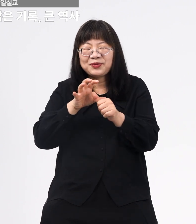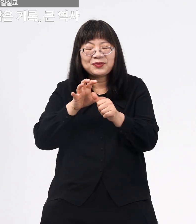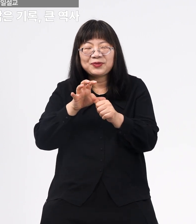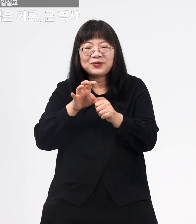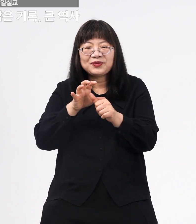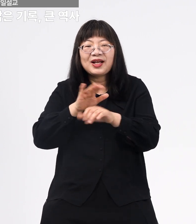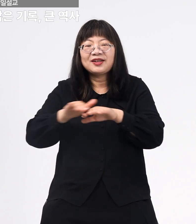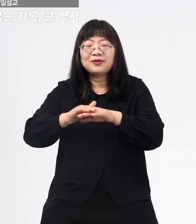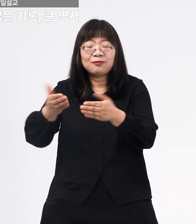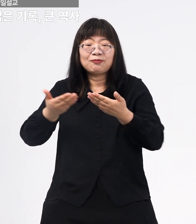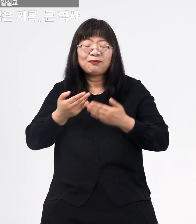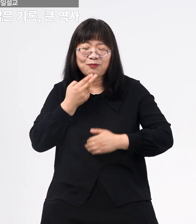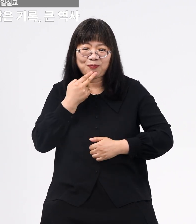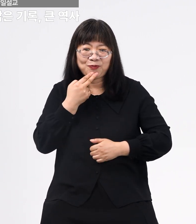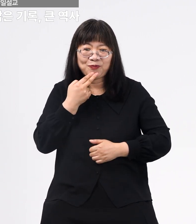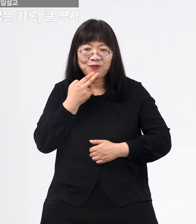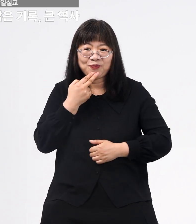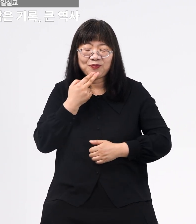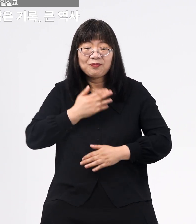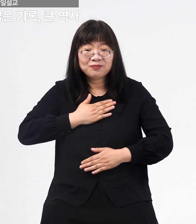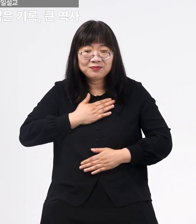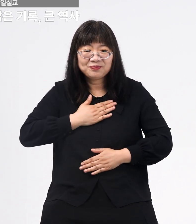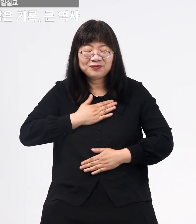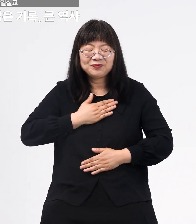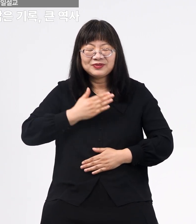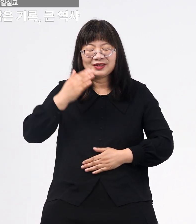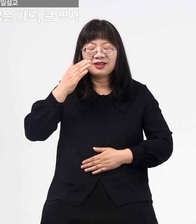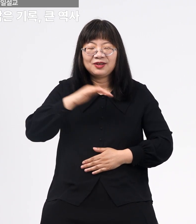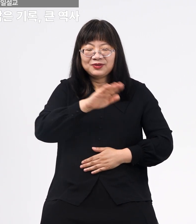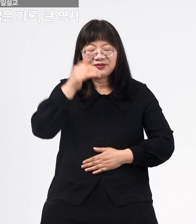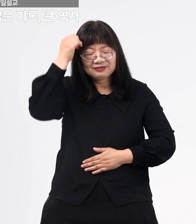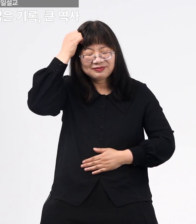여기서 우리는 세 가지를 기억해야 돼요. 첫째,